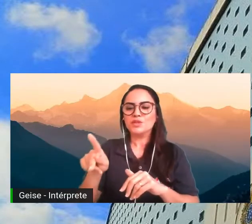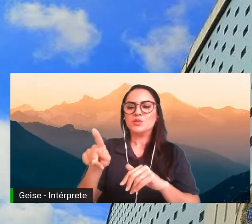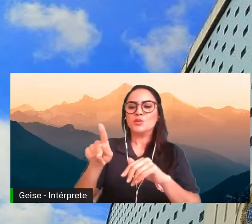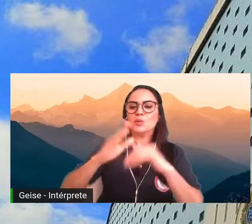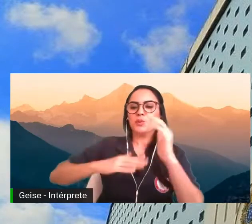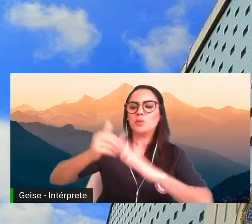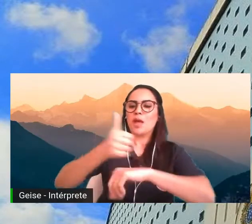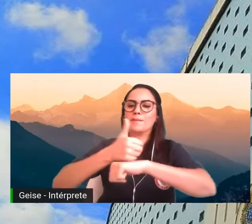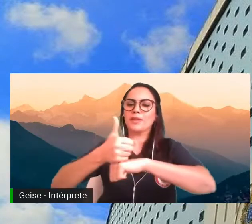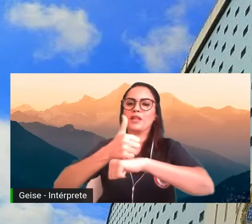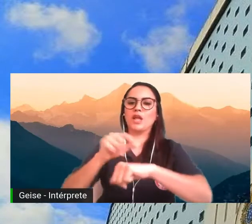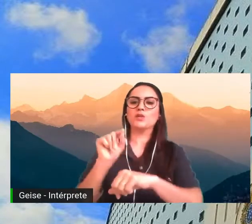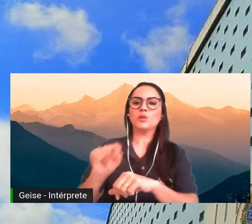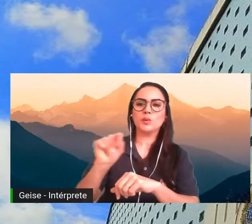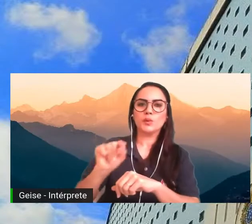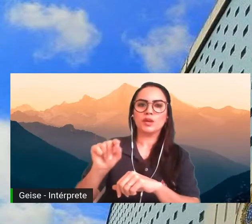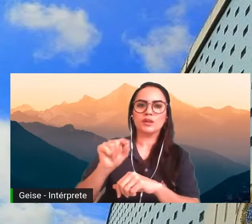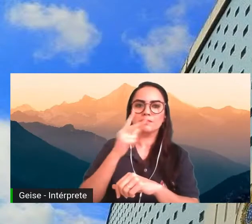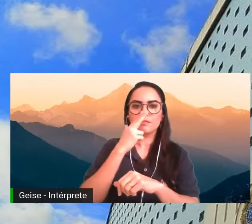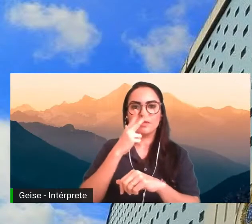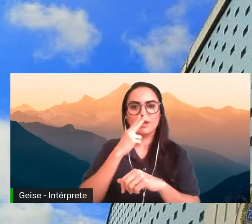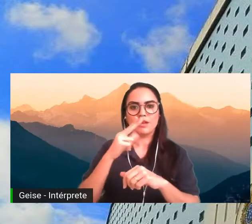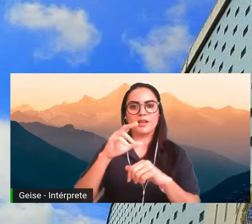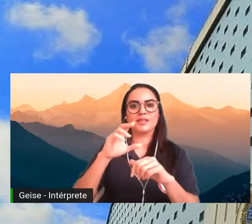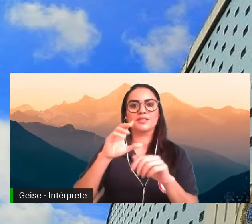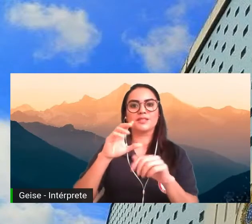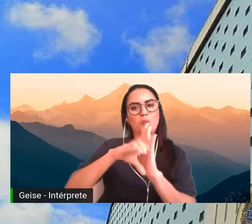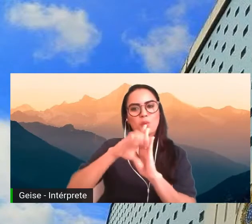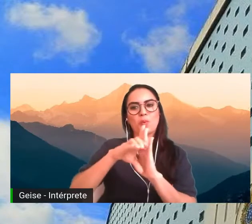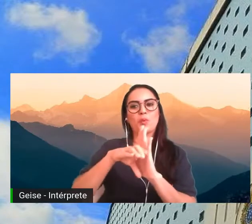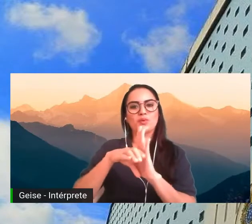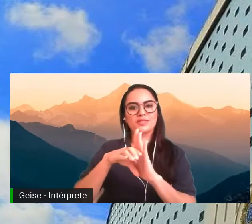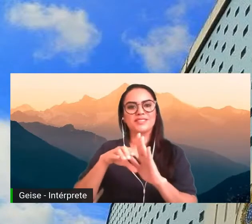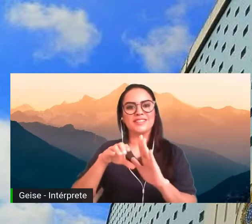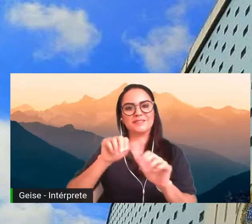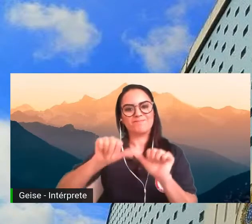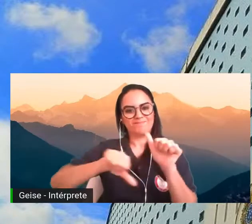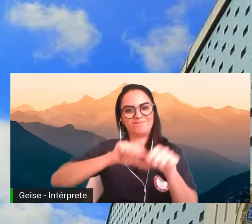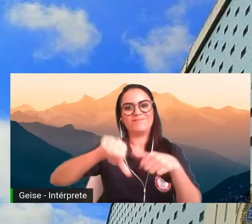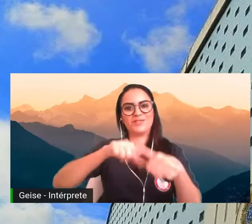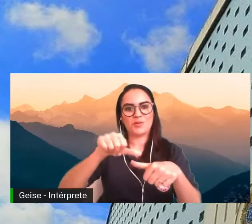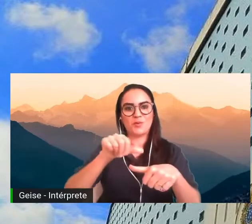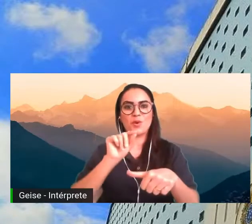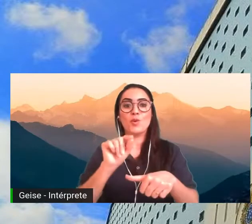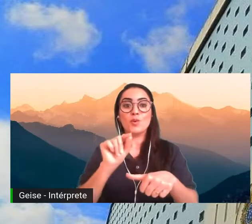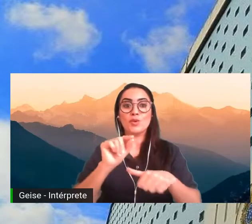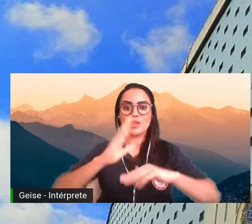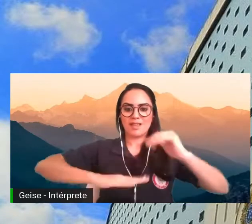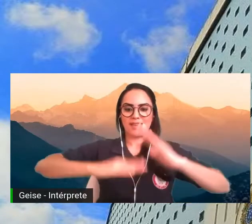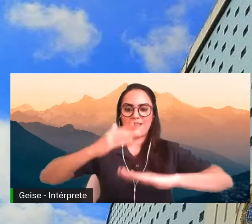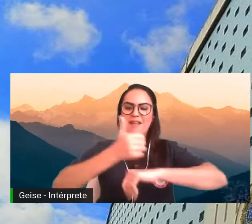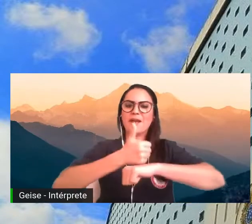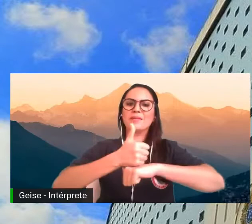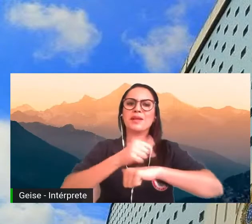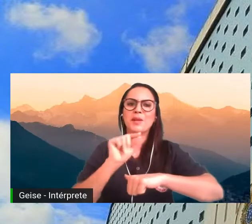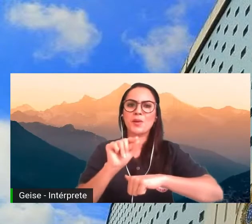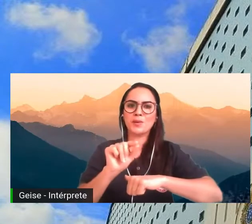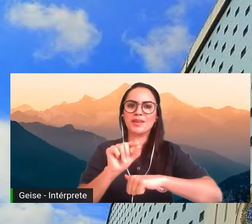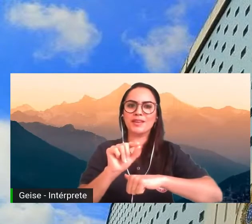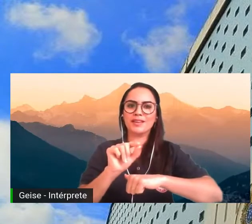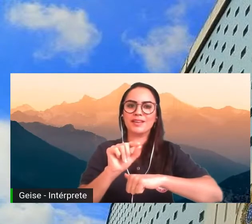vai discordar disso. De competência, como isso está no dicionário de português, capacidade decorrente de